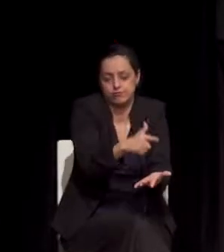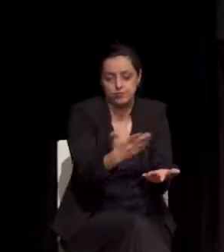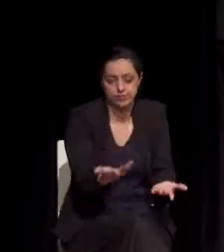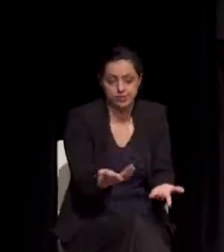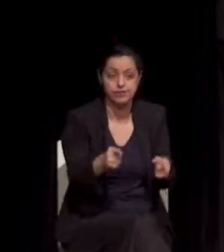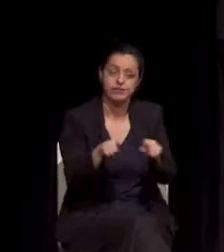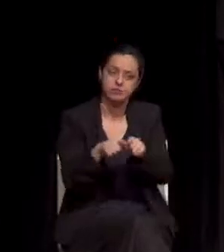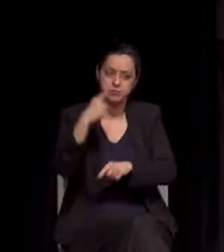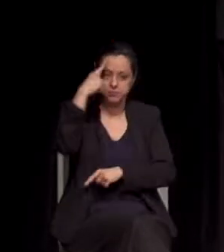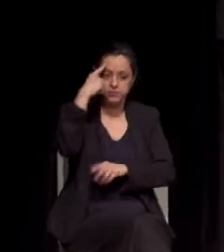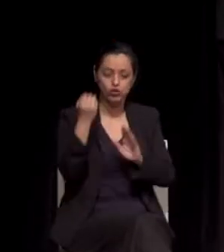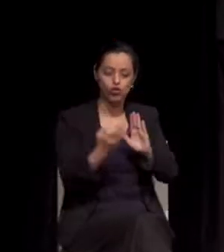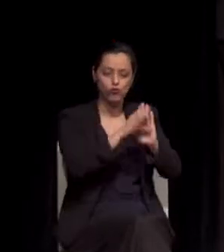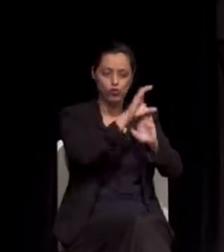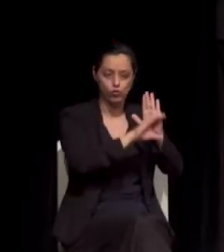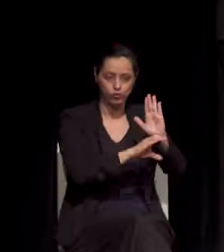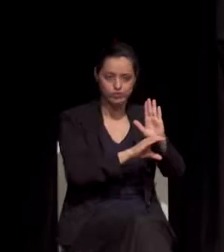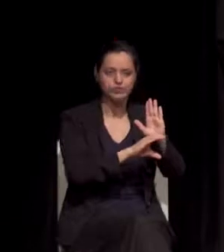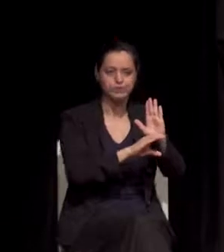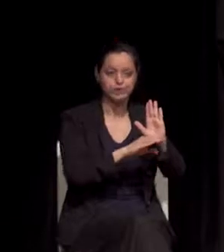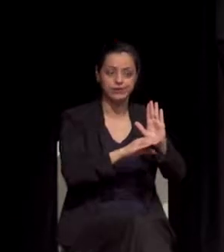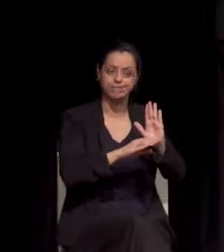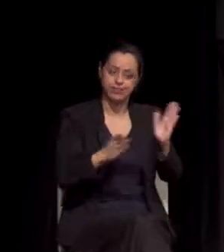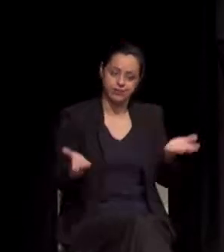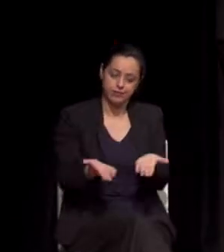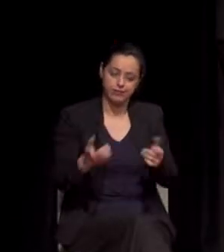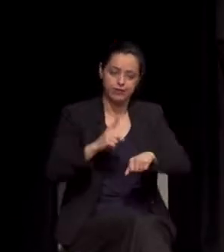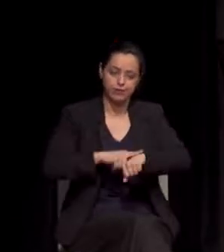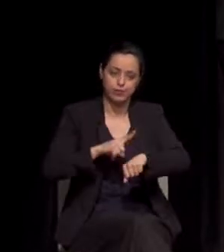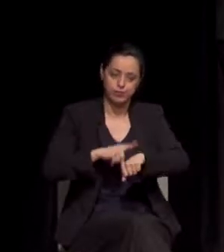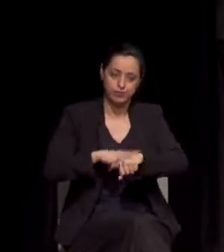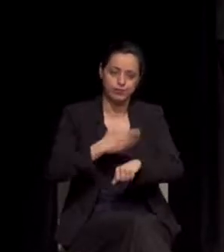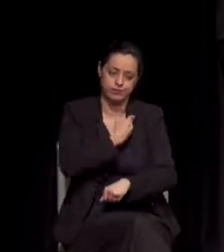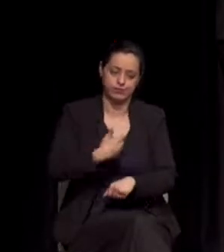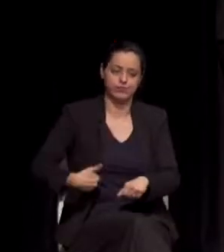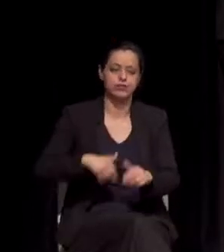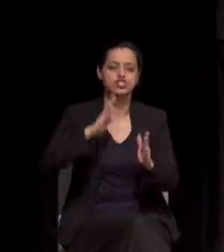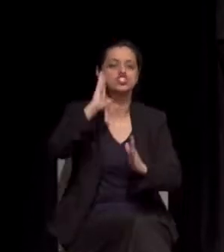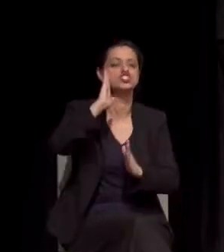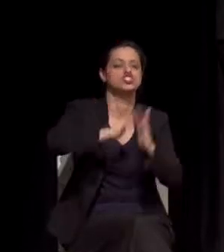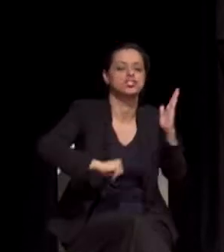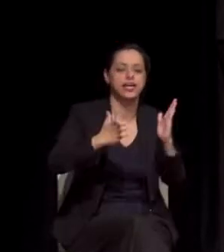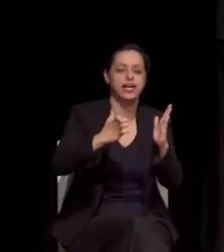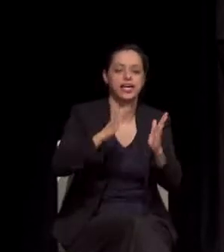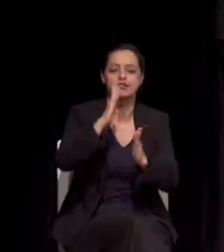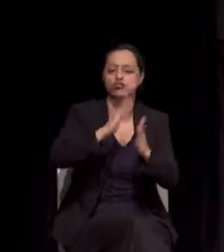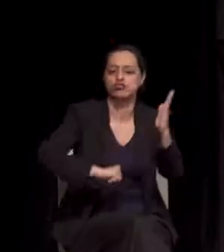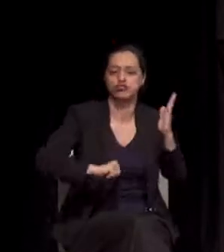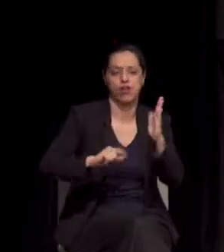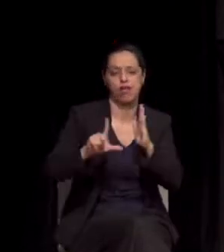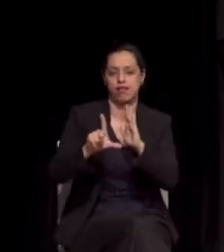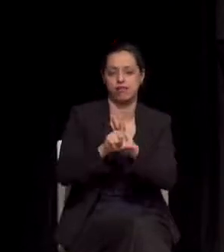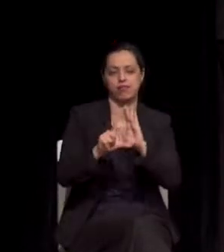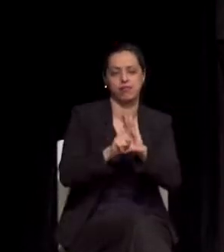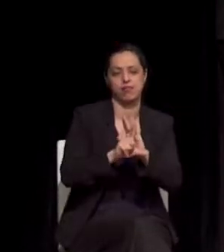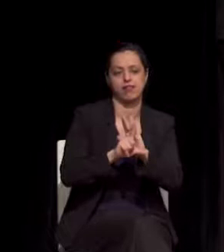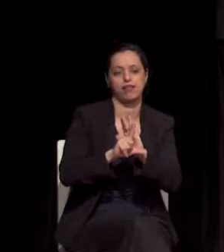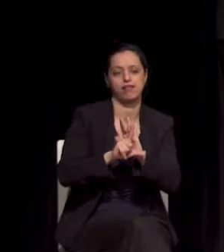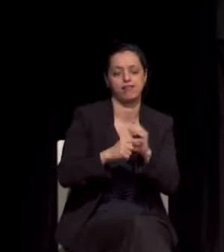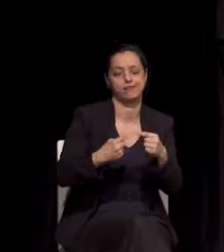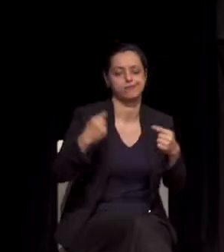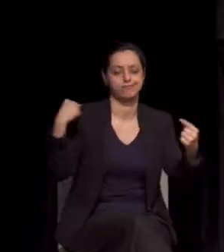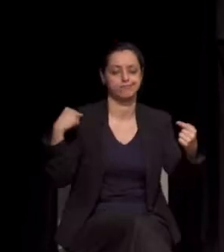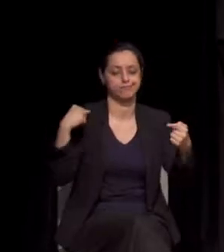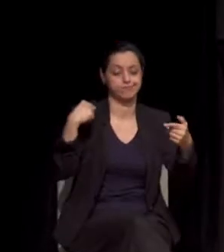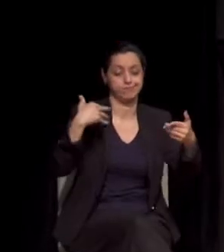currículo deste governo tenta tirar a obrigatoriedade desta lei. E nós